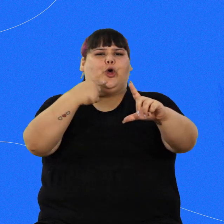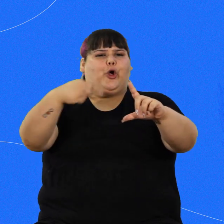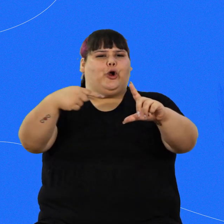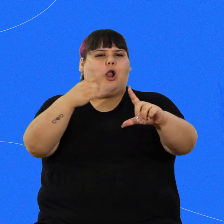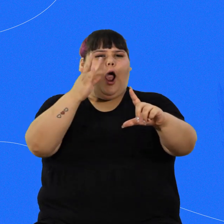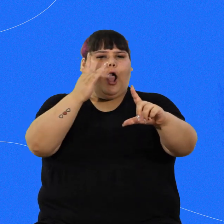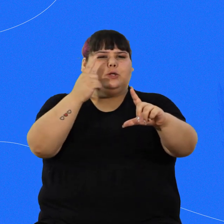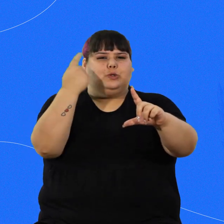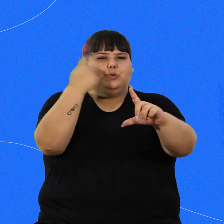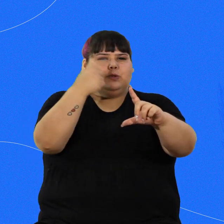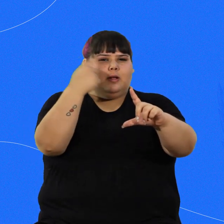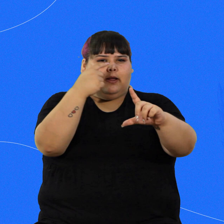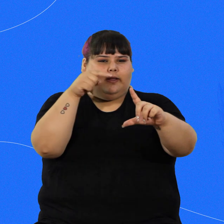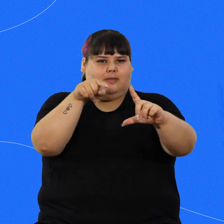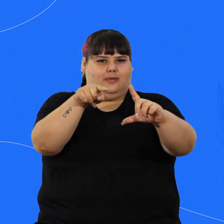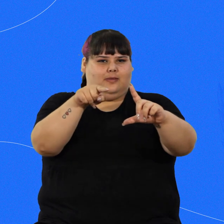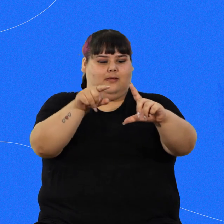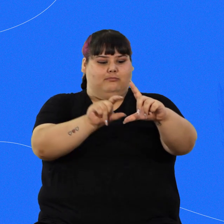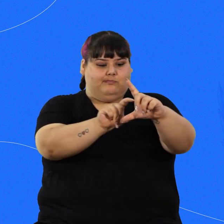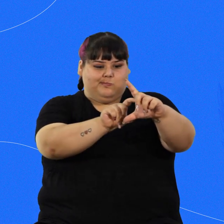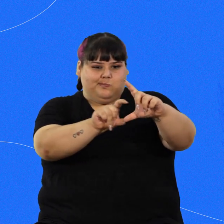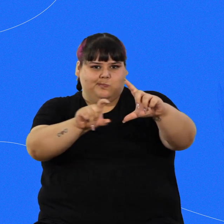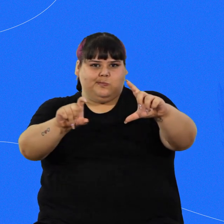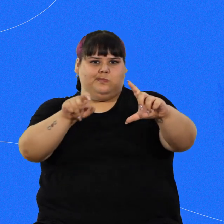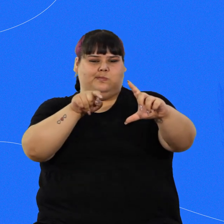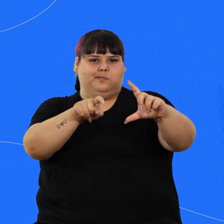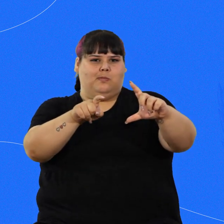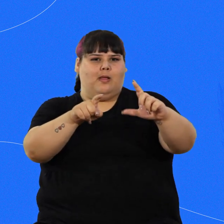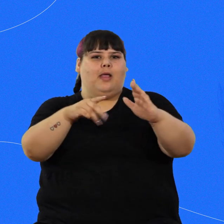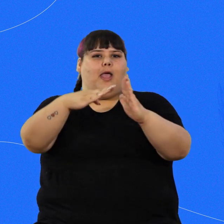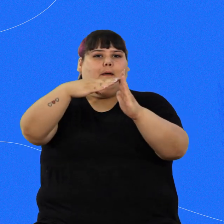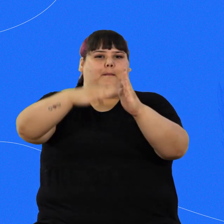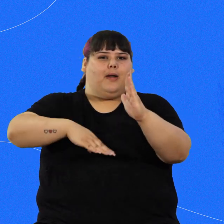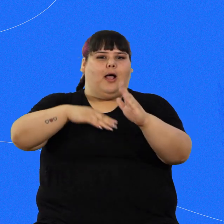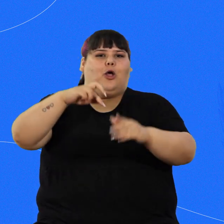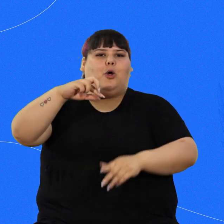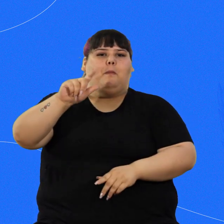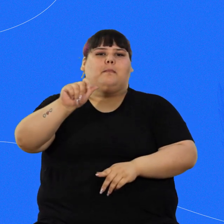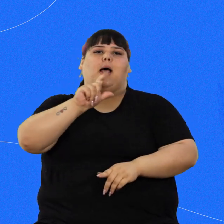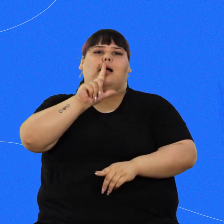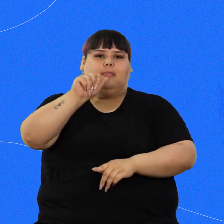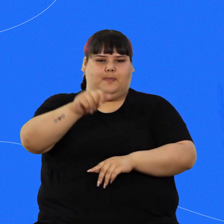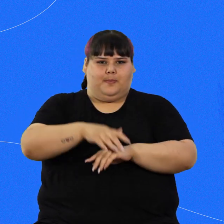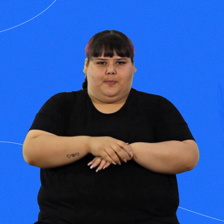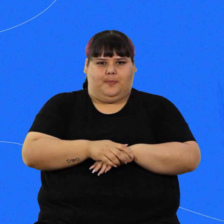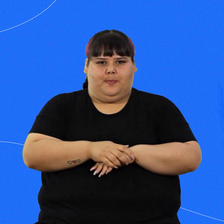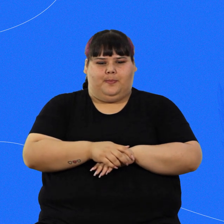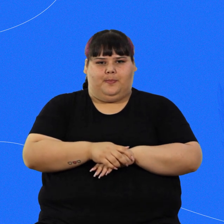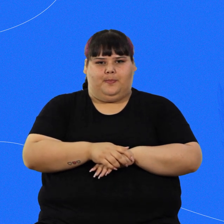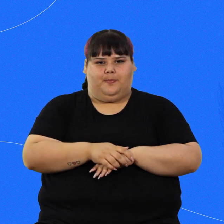azur, azul celeste, y el de la mitad inferior es de esmalte plata, blanco, es